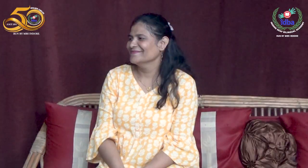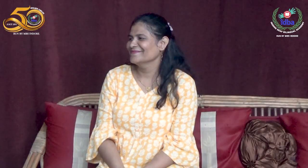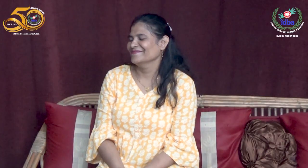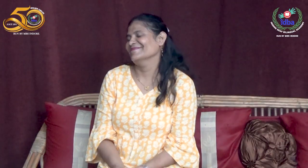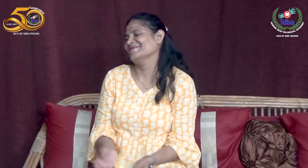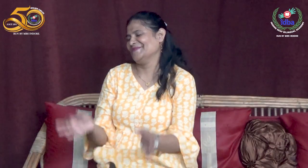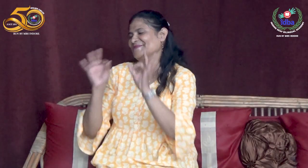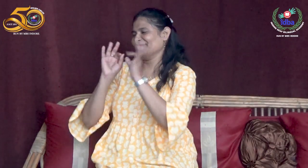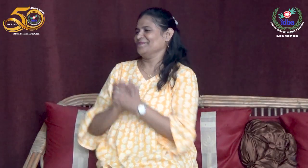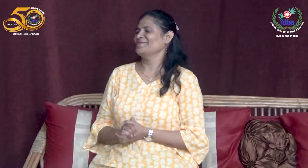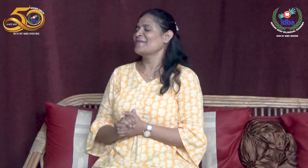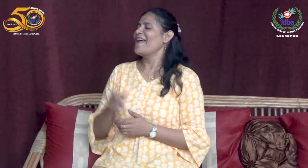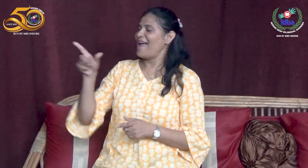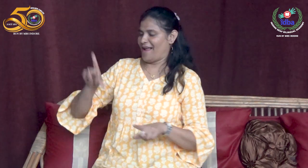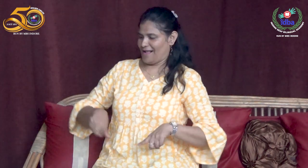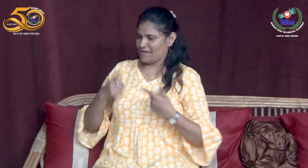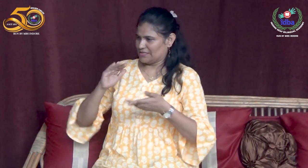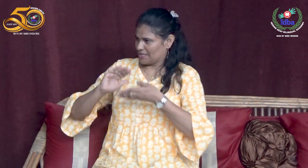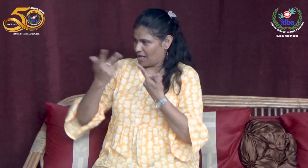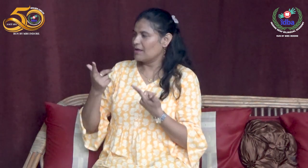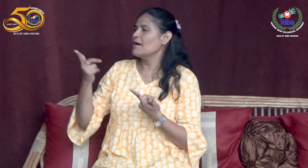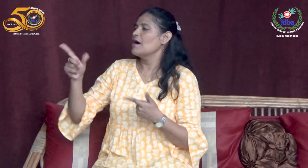मैं स्ट्रॉन्ग कॉन्फिडेंट आया फिर मुझे।